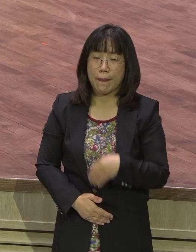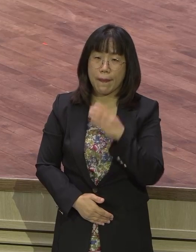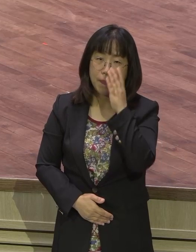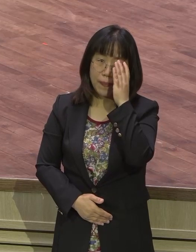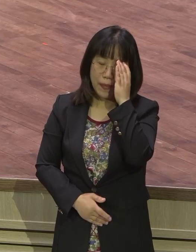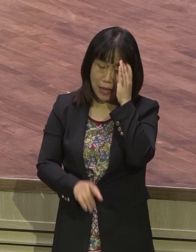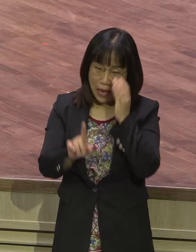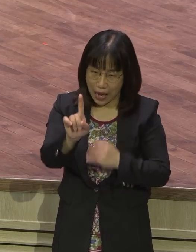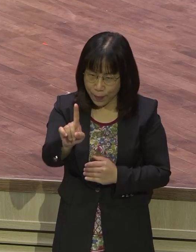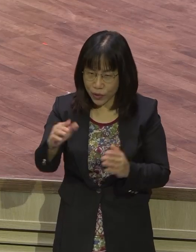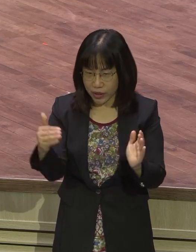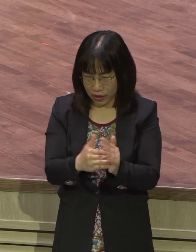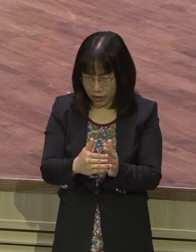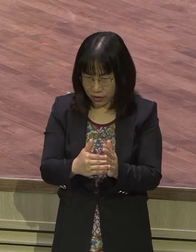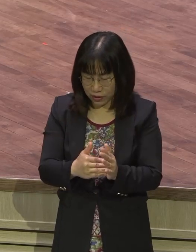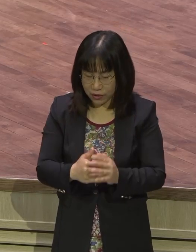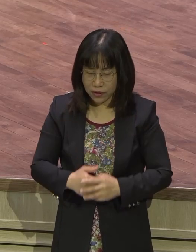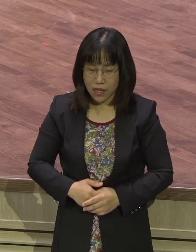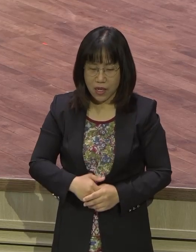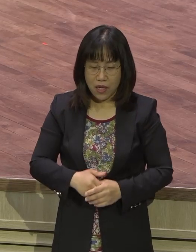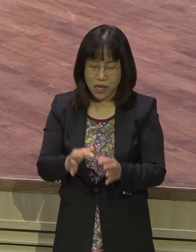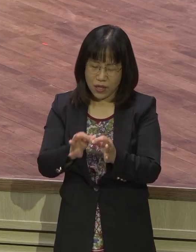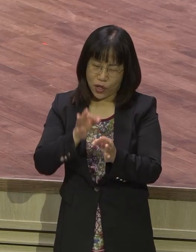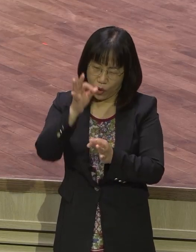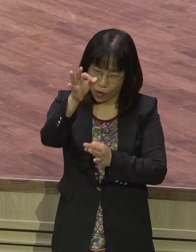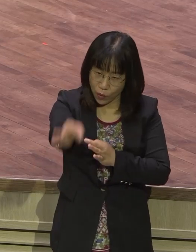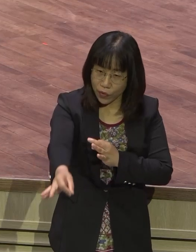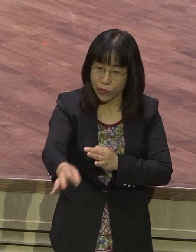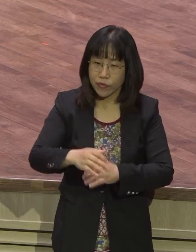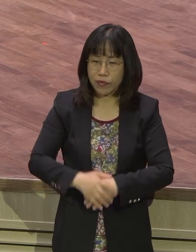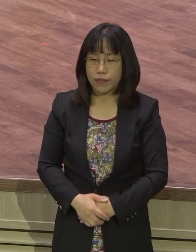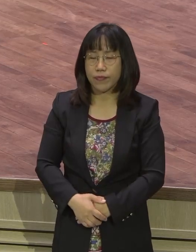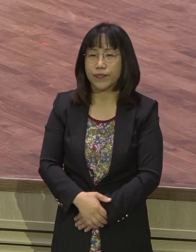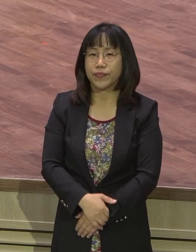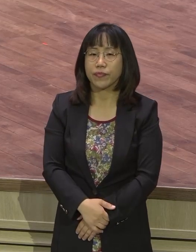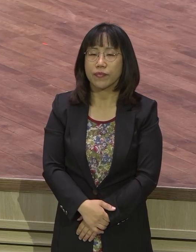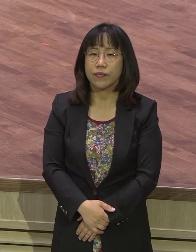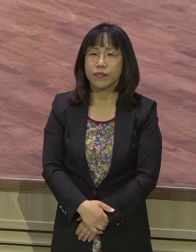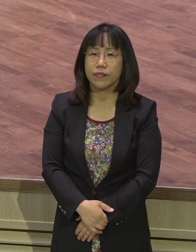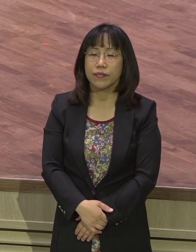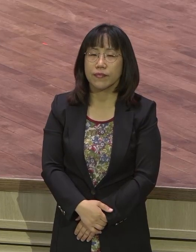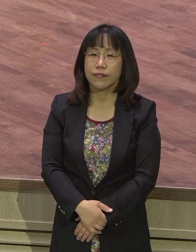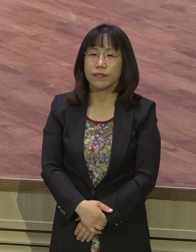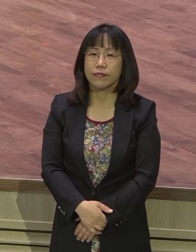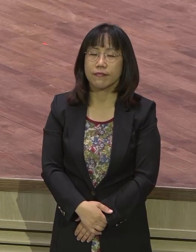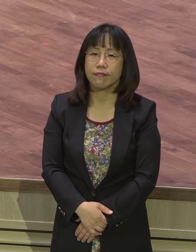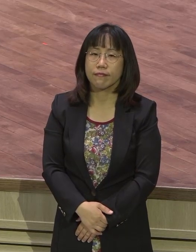단해지긴 것이에요. 영원한 것이다. 단번에다 끝내버렸다.